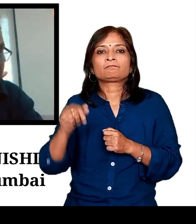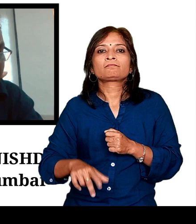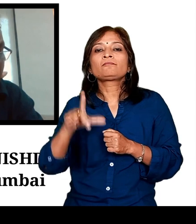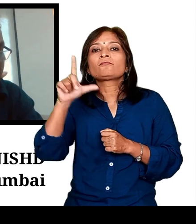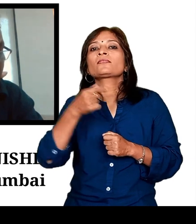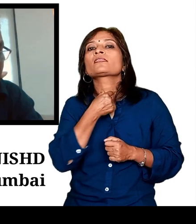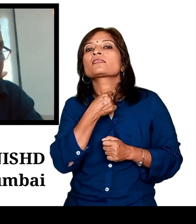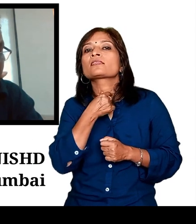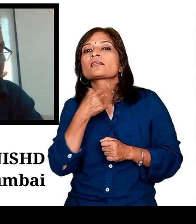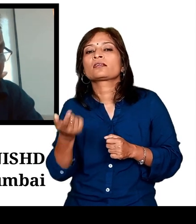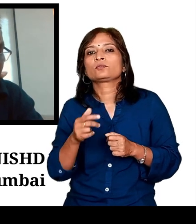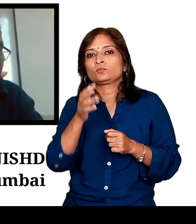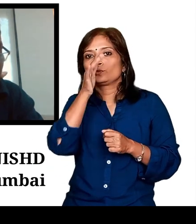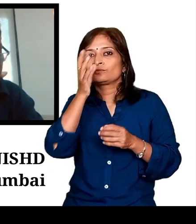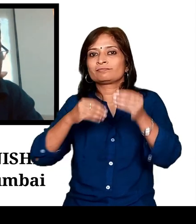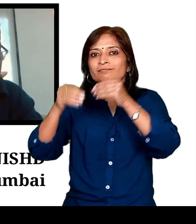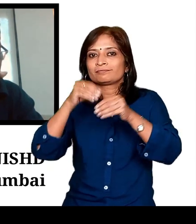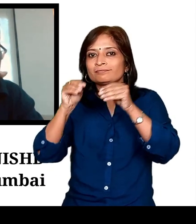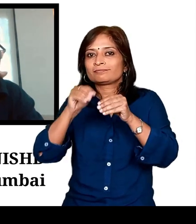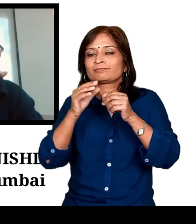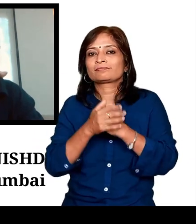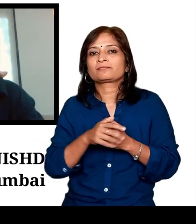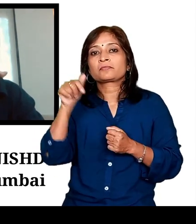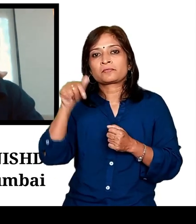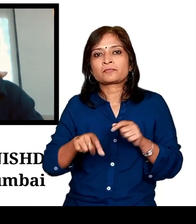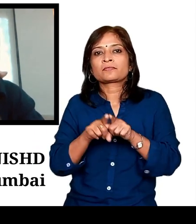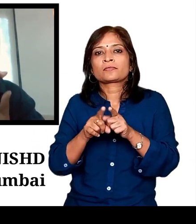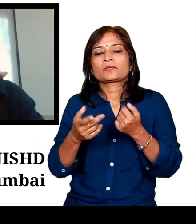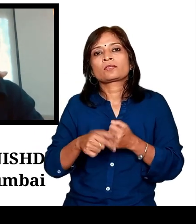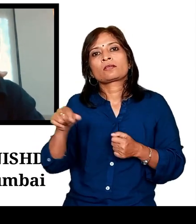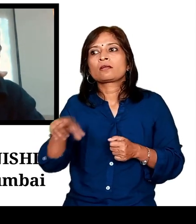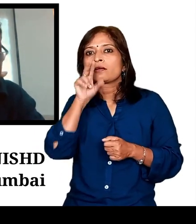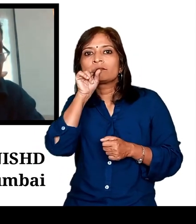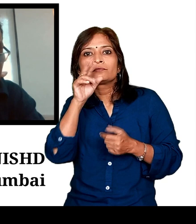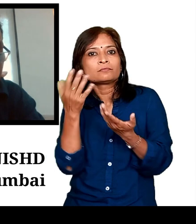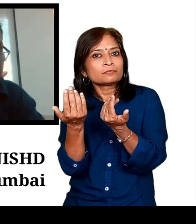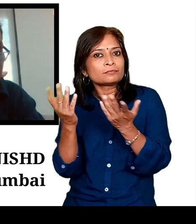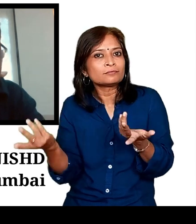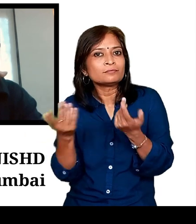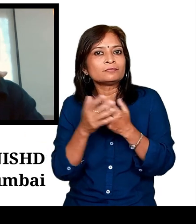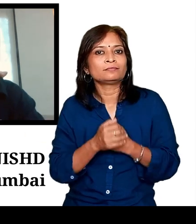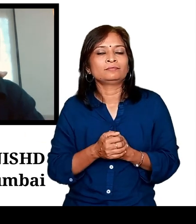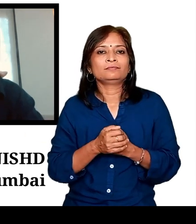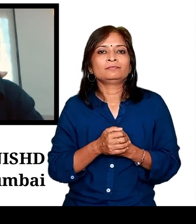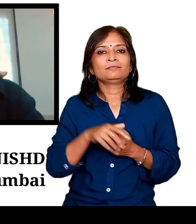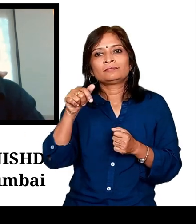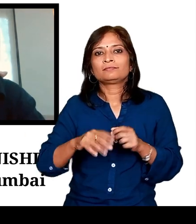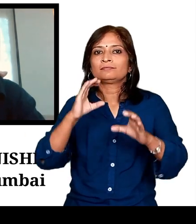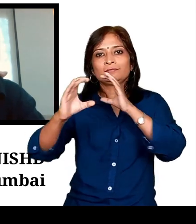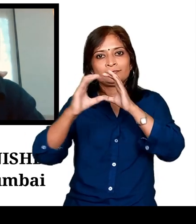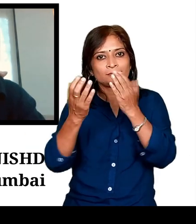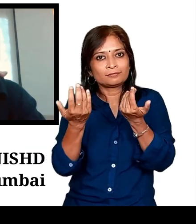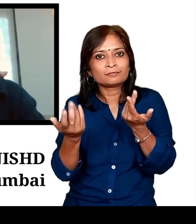द आर्टिफिशियल इलेक्ट्रो लैरिंग. तो उसके द्वारा आप अच्छे से बात भी कर सकते हो, अच्छे से